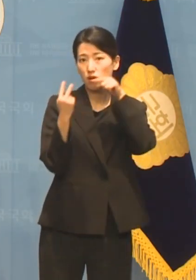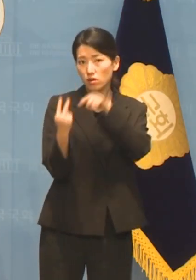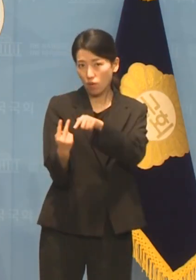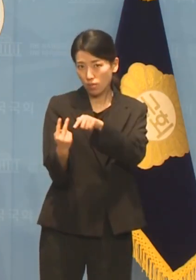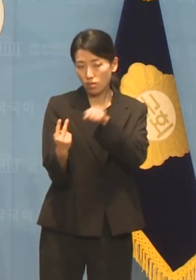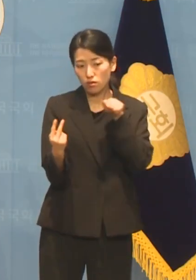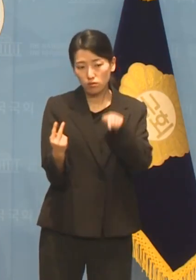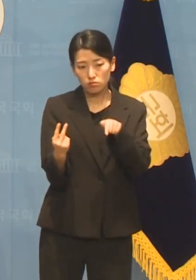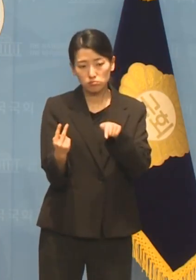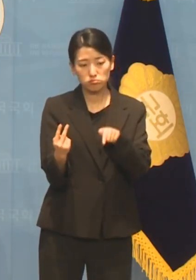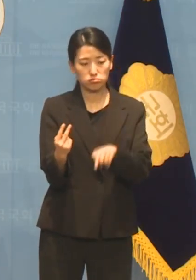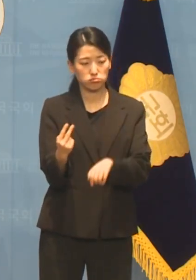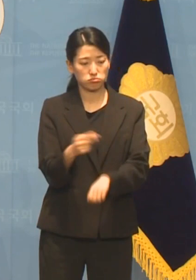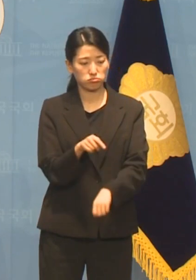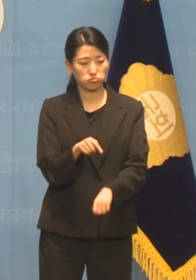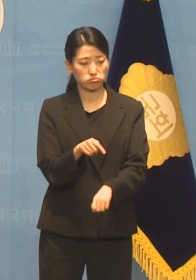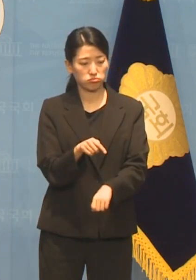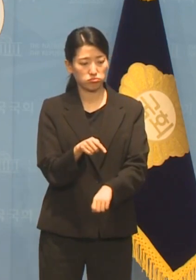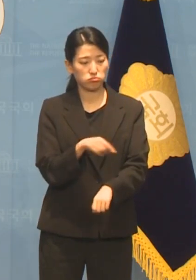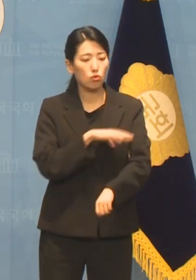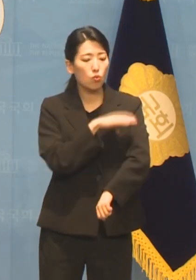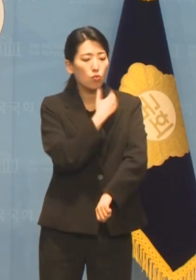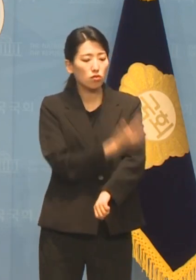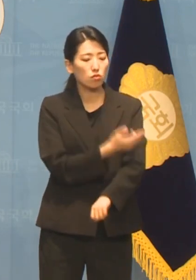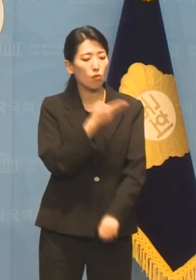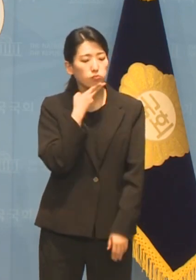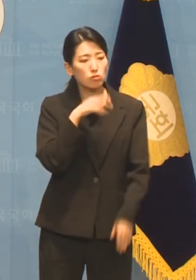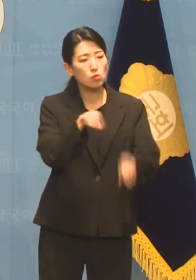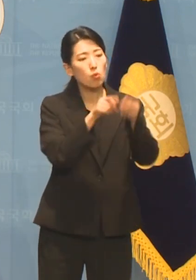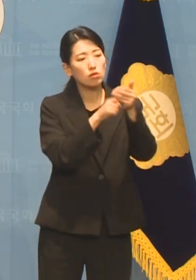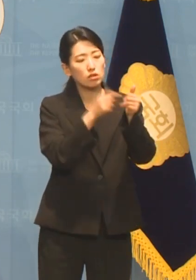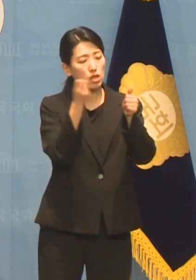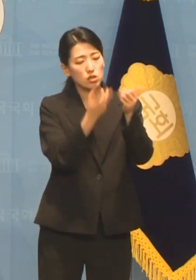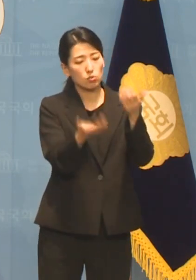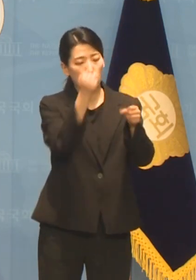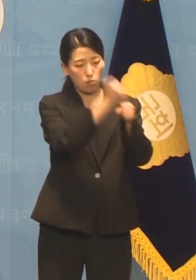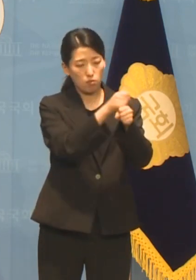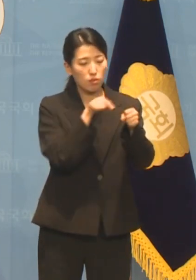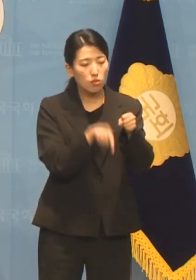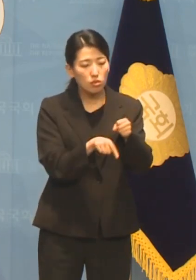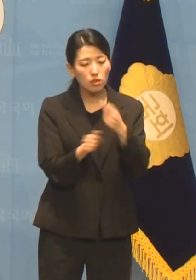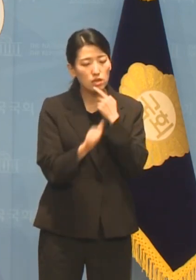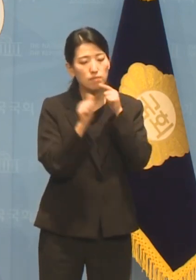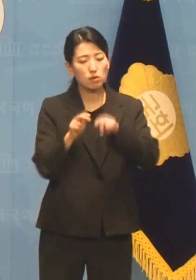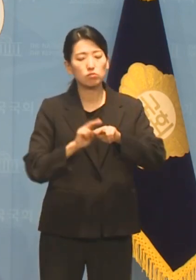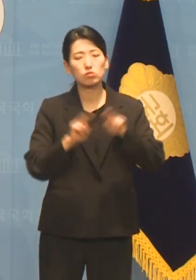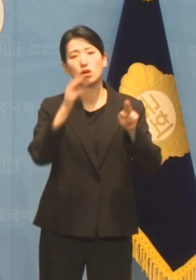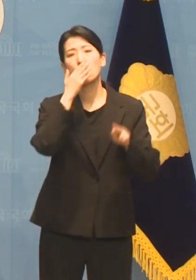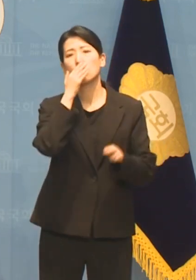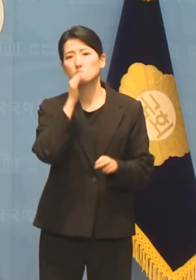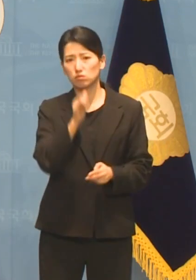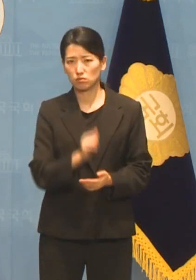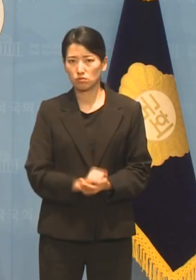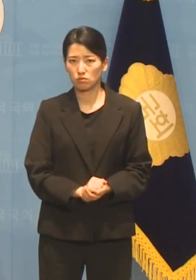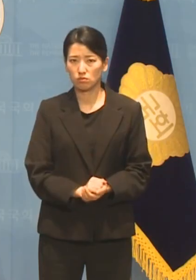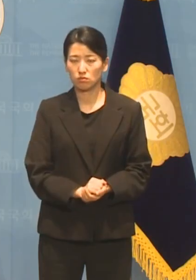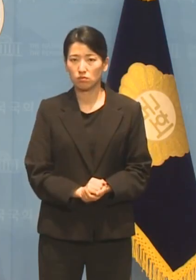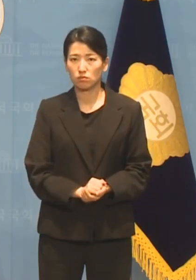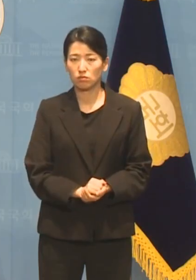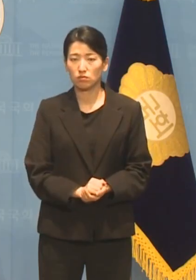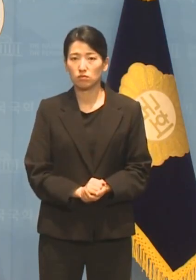없는 행위가 되어 임명 무효가 될 수도 있고 또 한 가지 이유는 만여 헌법재판관 후보자 임명을 위해서는